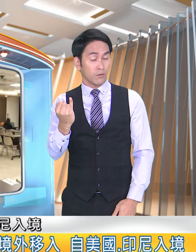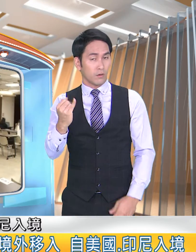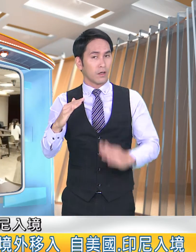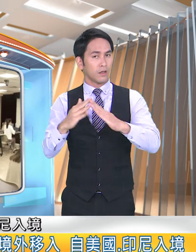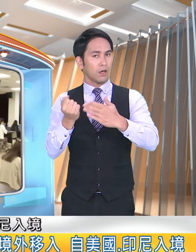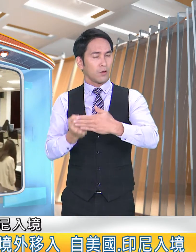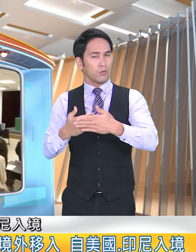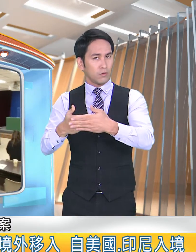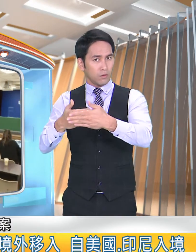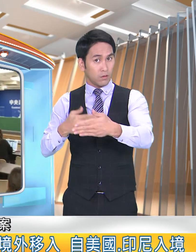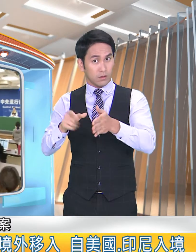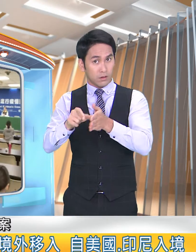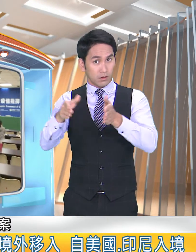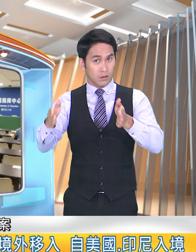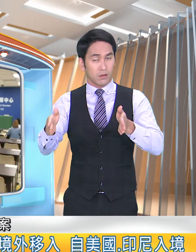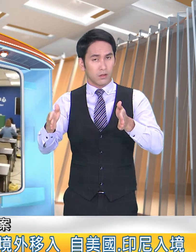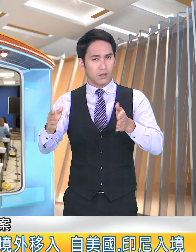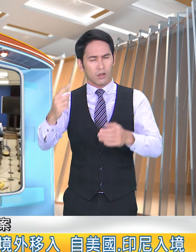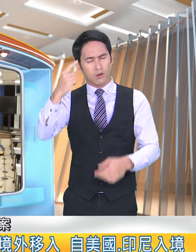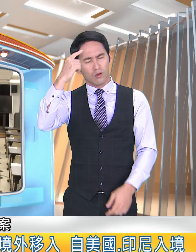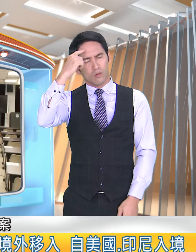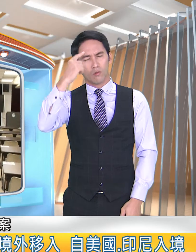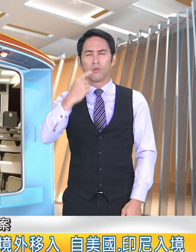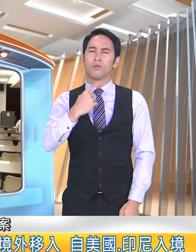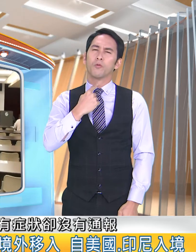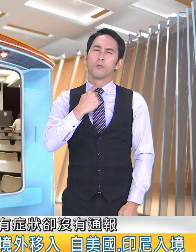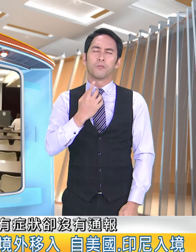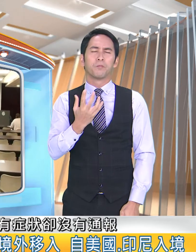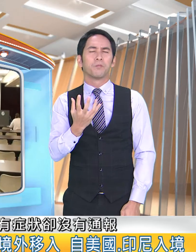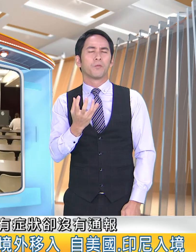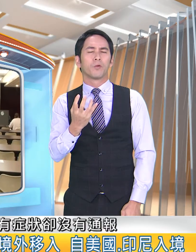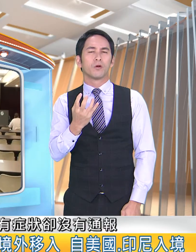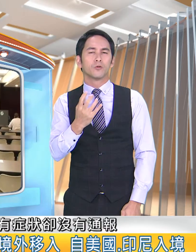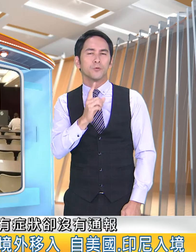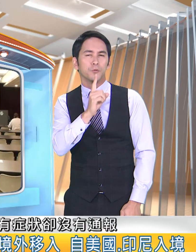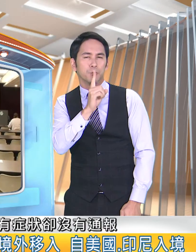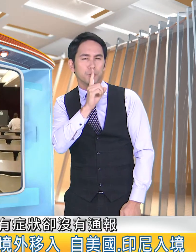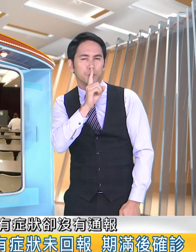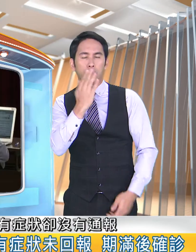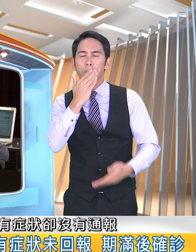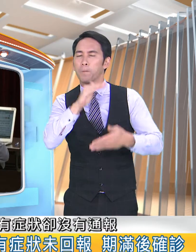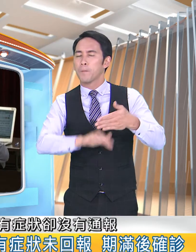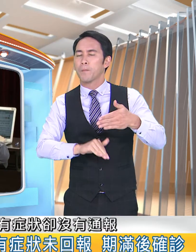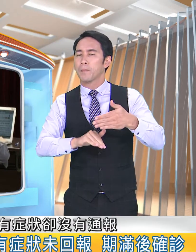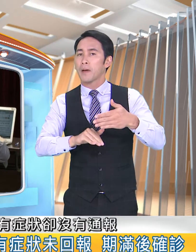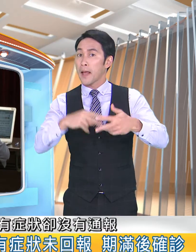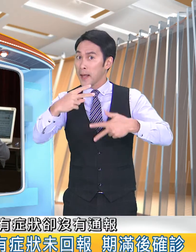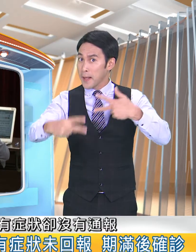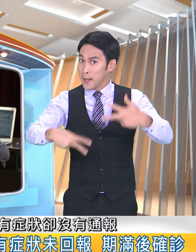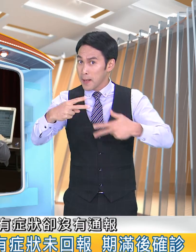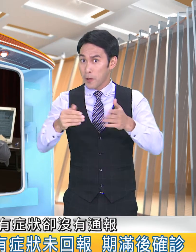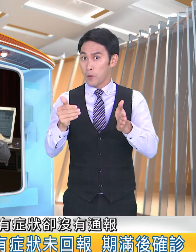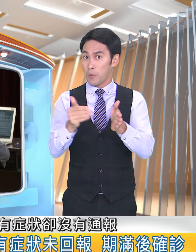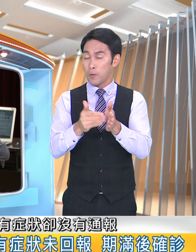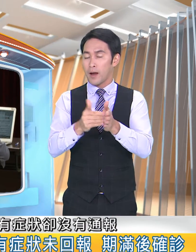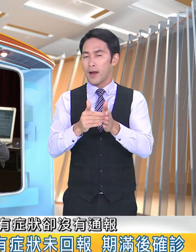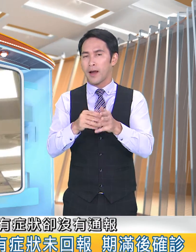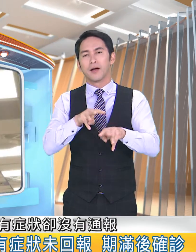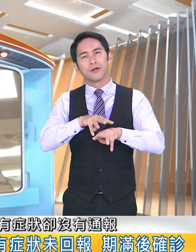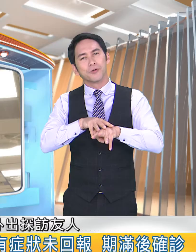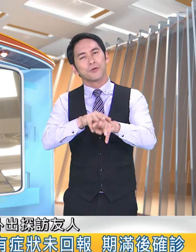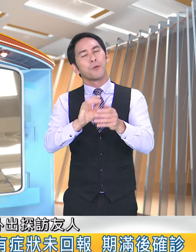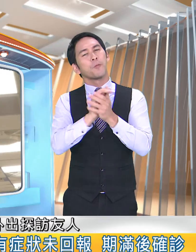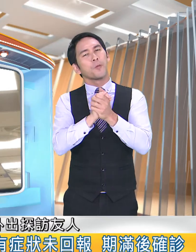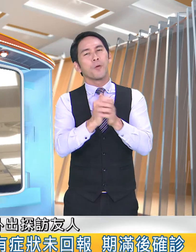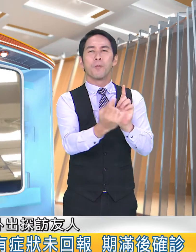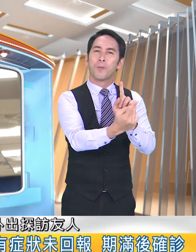境。其中印尼移入个案在居家检疫期间有症状却没有通报，检